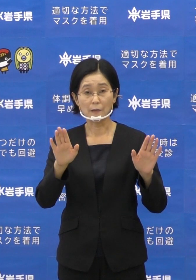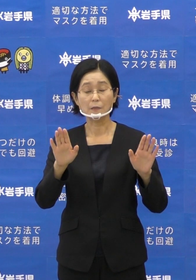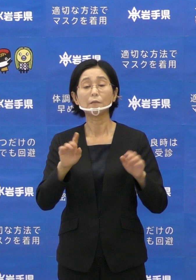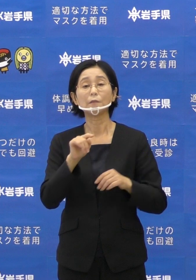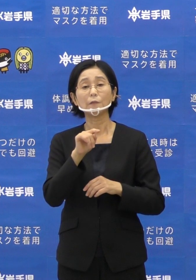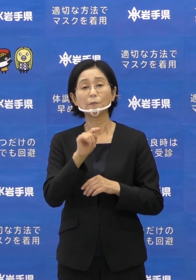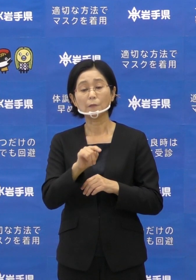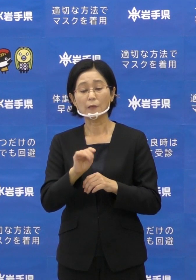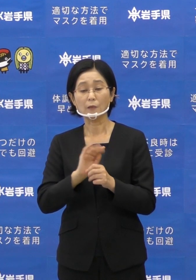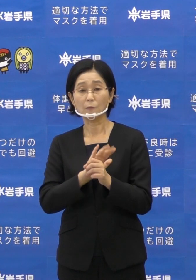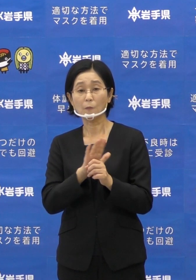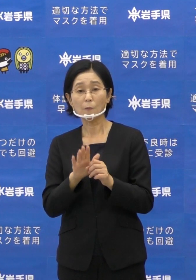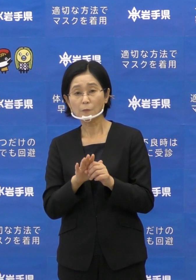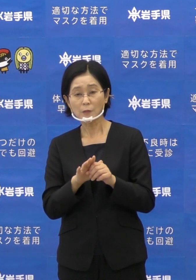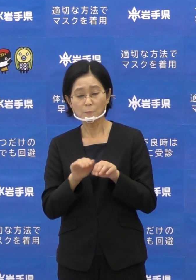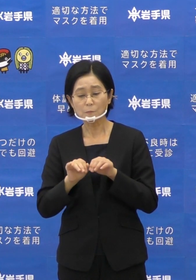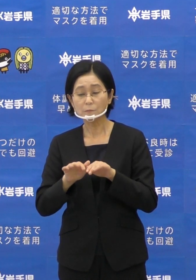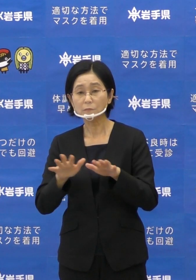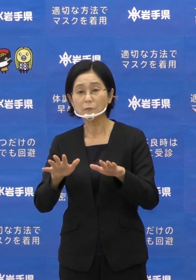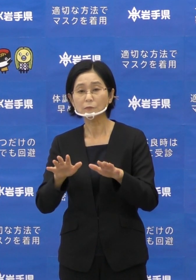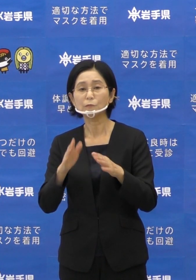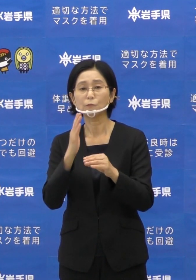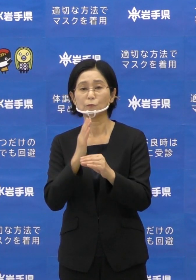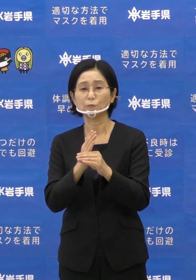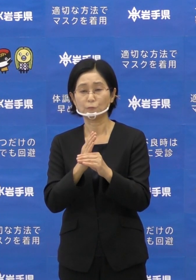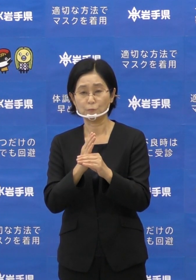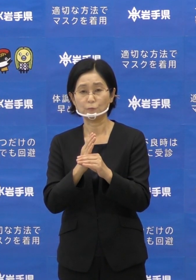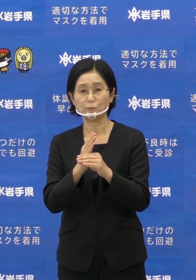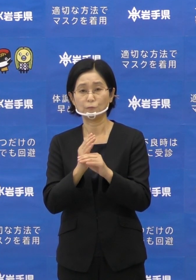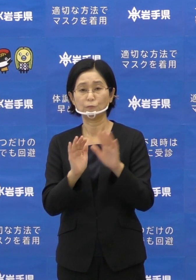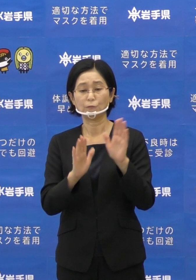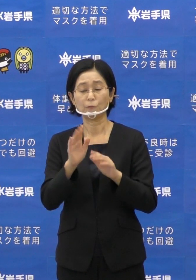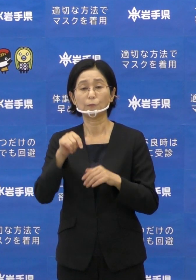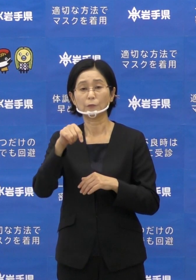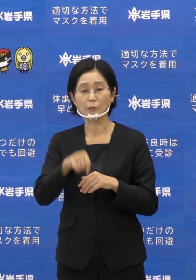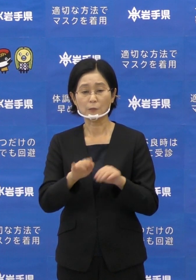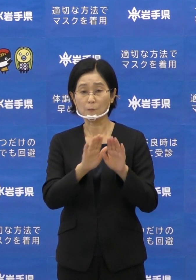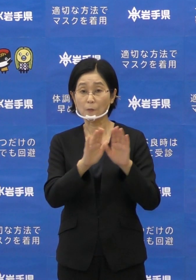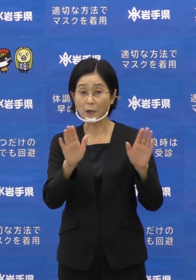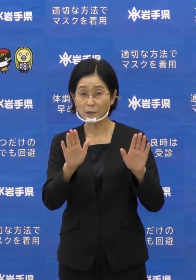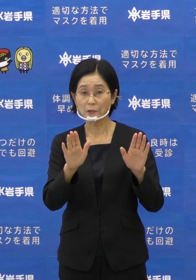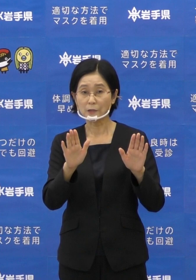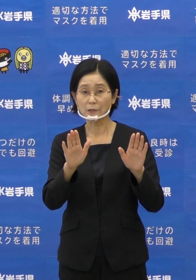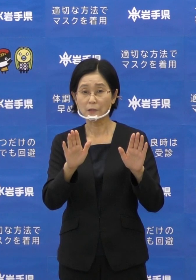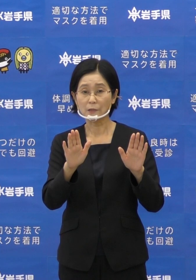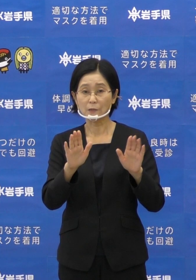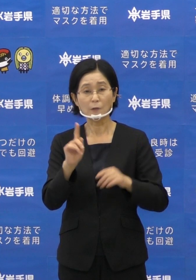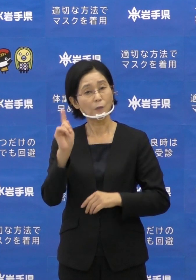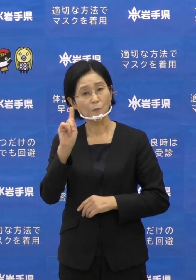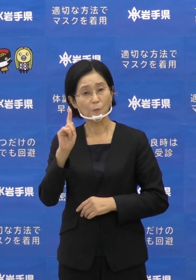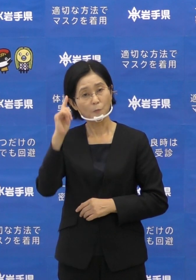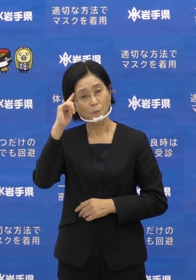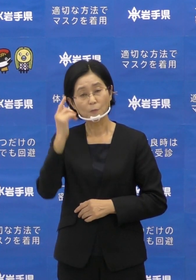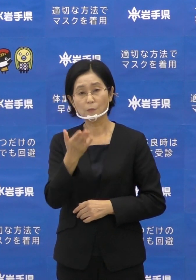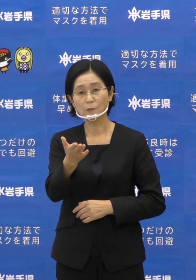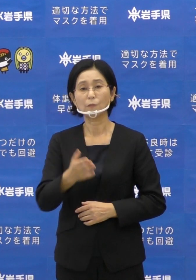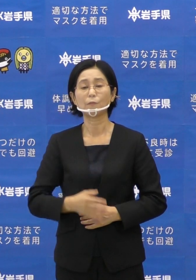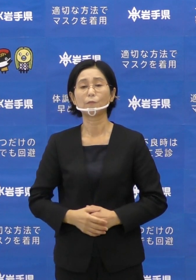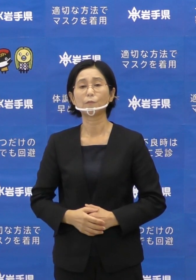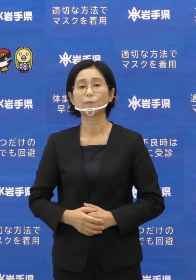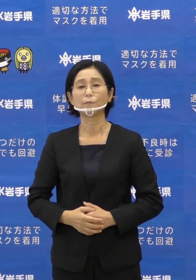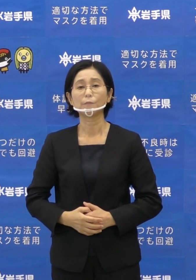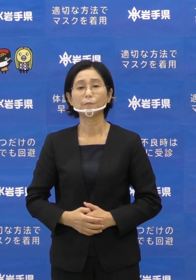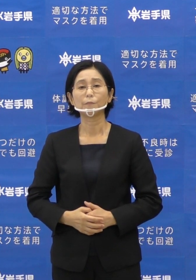にも関連しますが、この感染が、全国的に拡大している状況での開催についての可否、どうお考えか、まずお聞かせいただけます